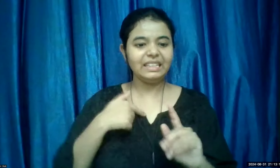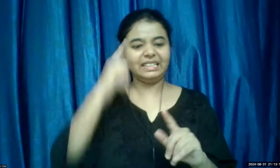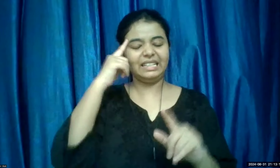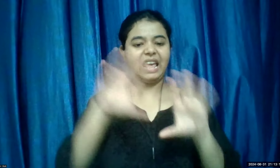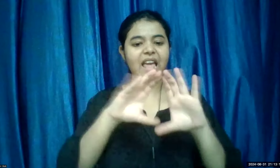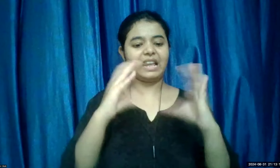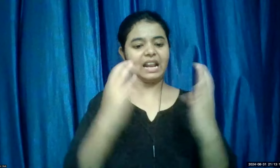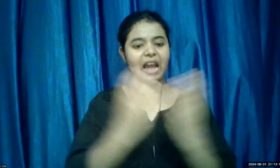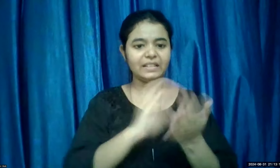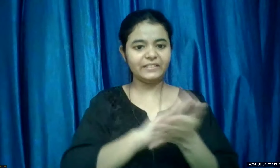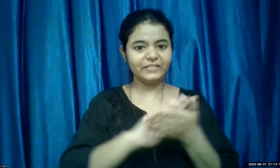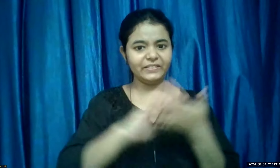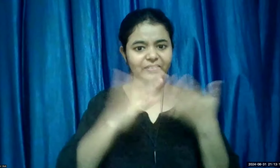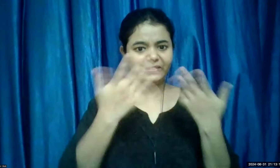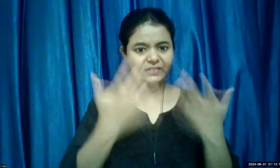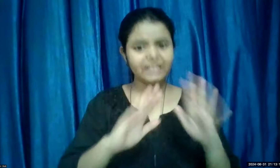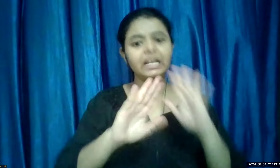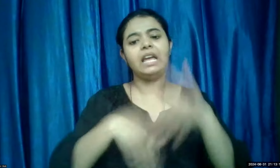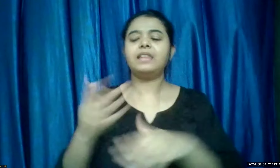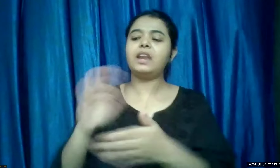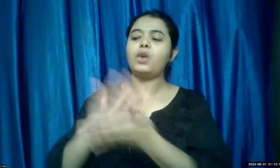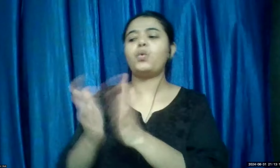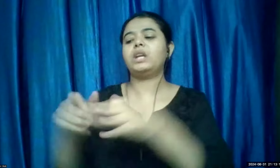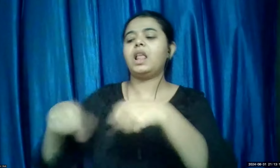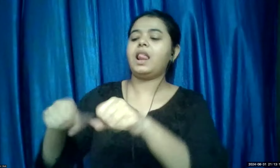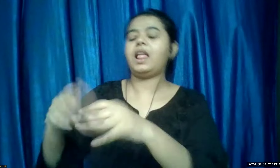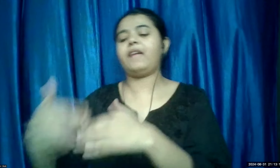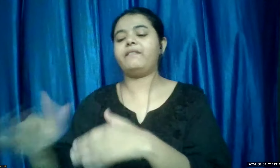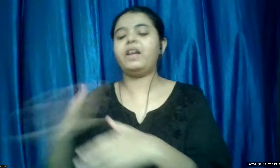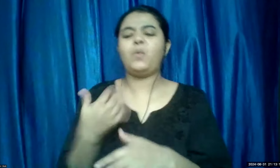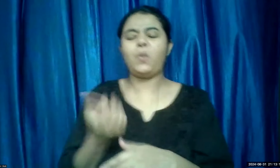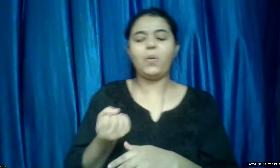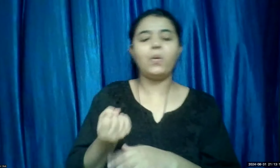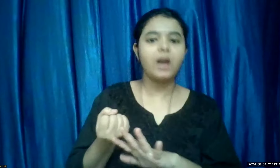खत्म हो जाएगी तब हम उस काम को कर लेंगे।